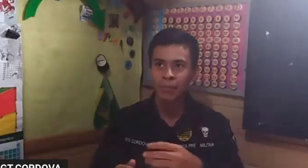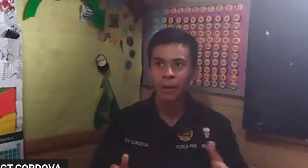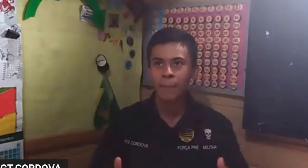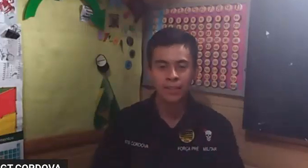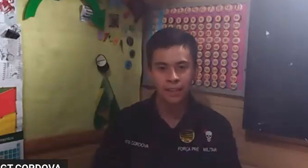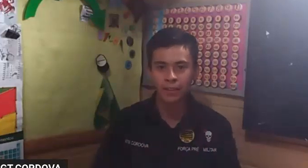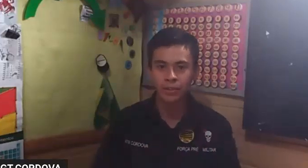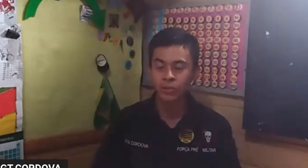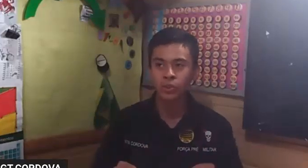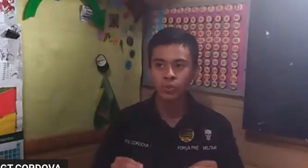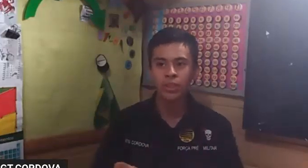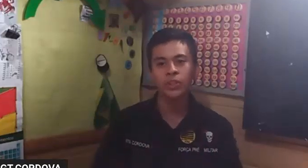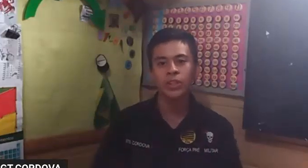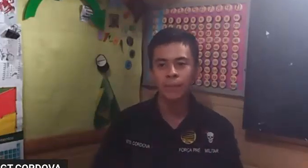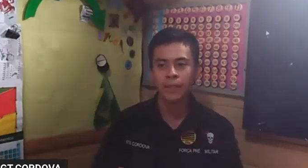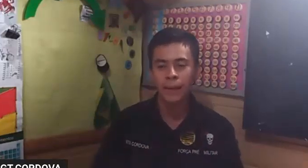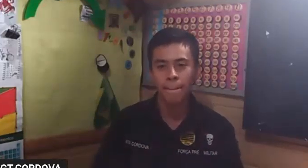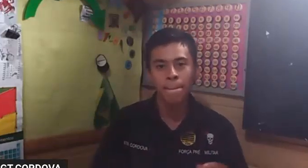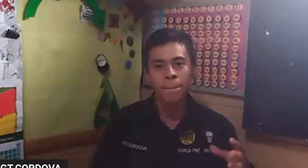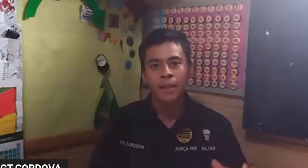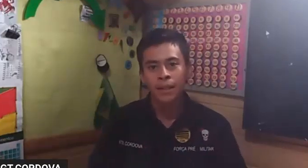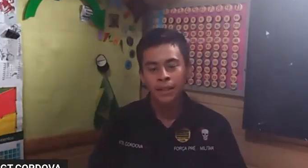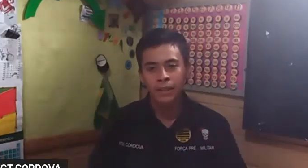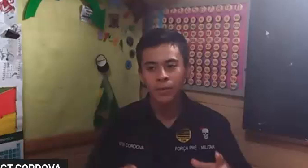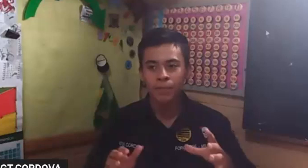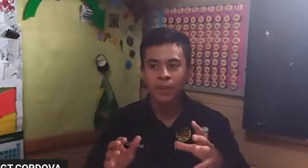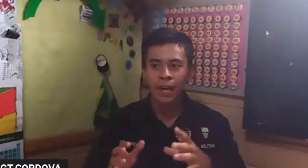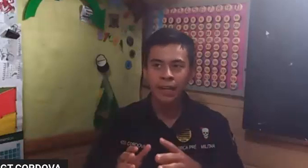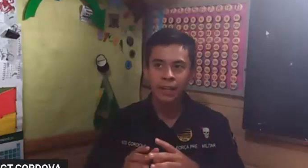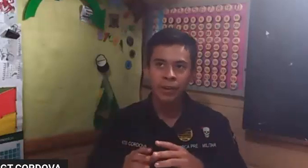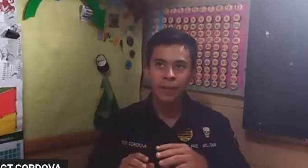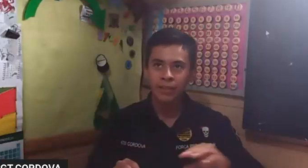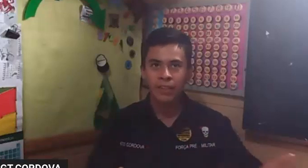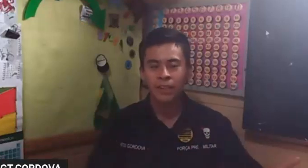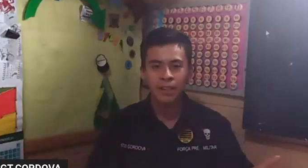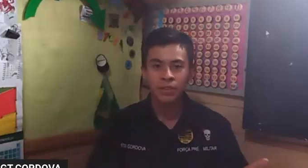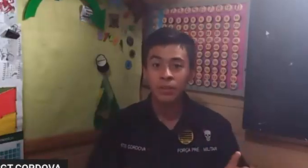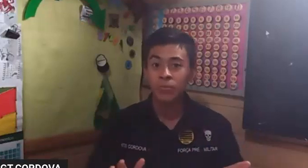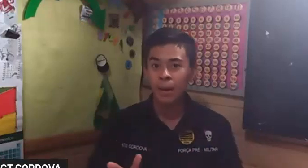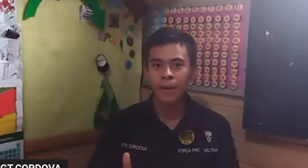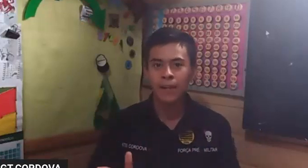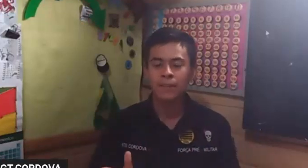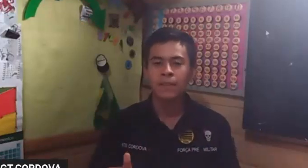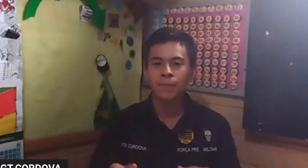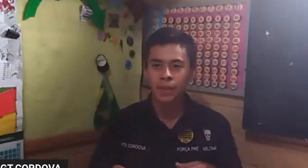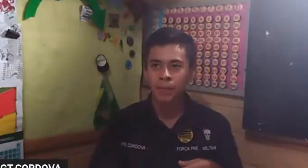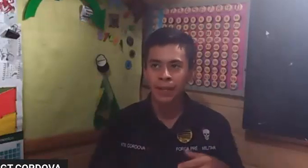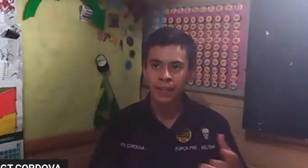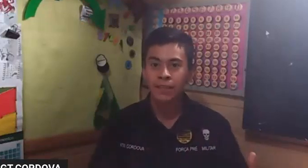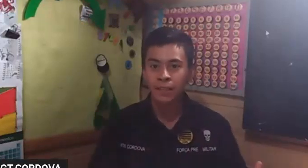nenhuma parcela de tudo que a gente tem que aprender. Então, aquele alfabeto seria mais ou menos uma base para aqueles que